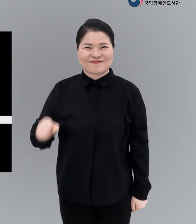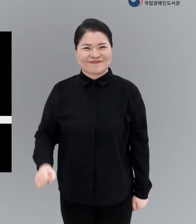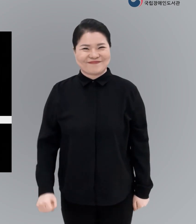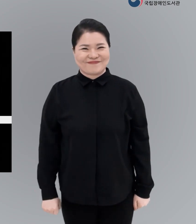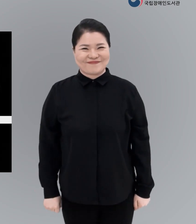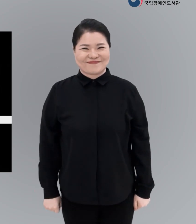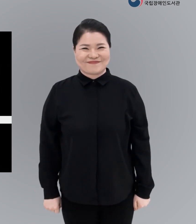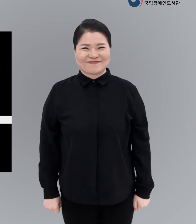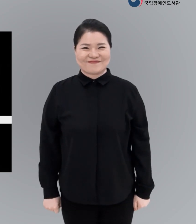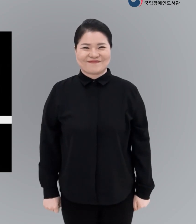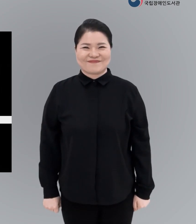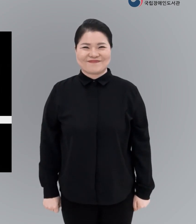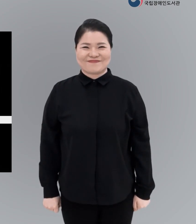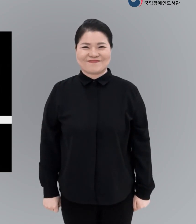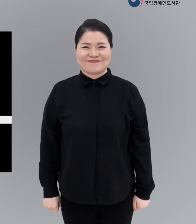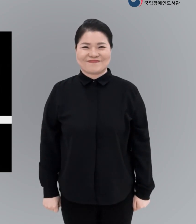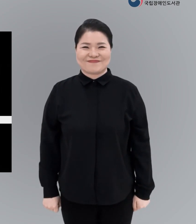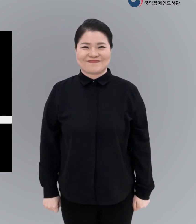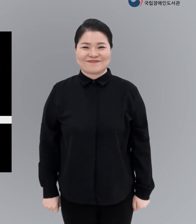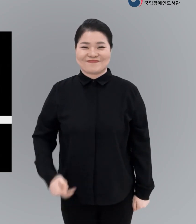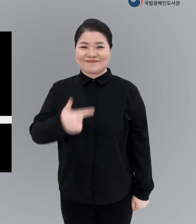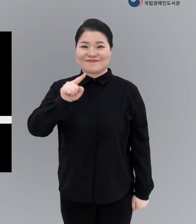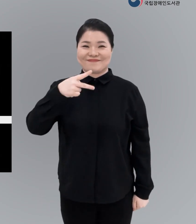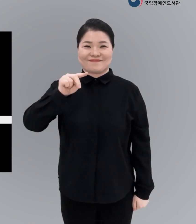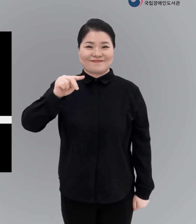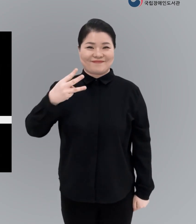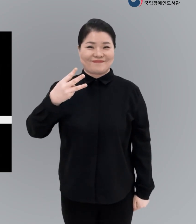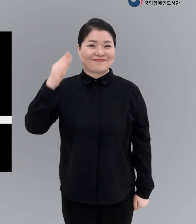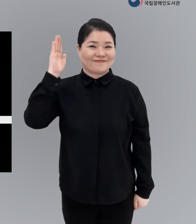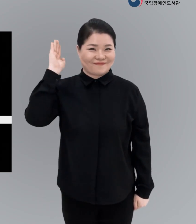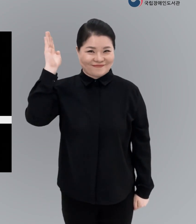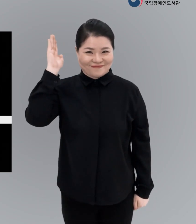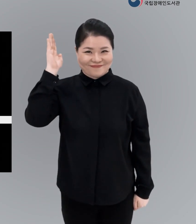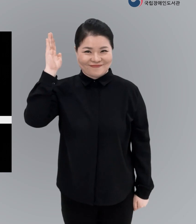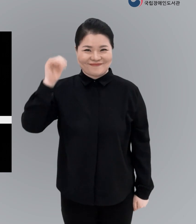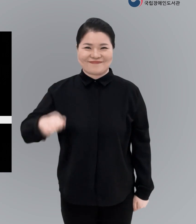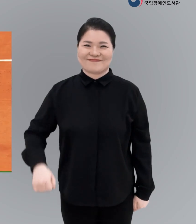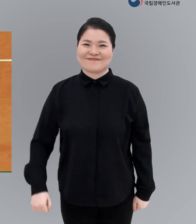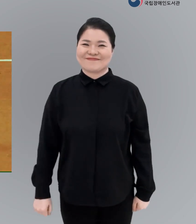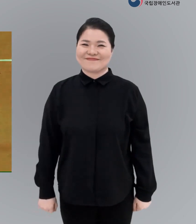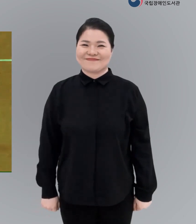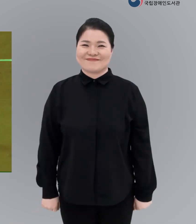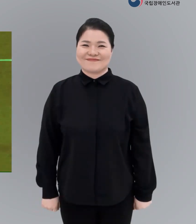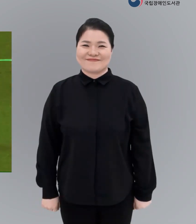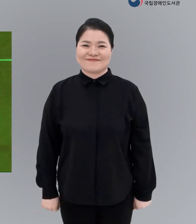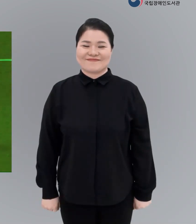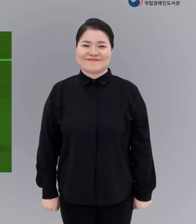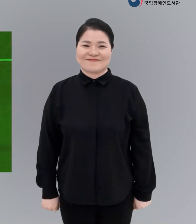핵심적 대결을 약간 남겨두었어요. 테니스 선수 라파엘 나달.